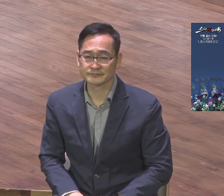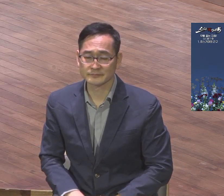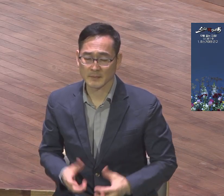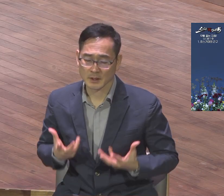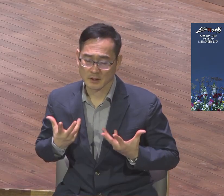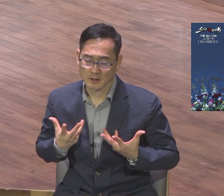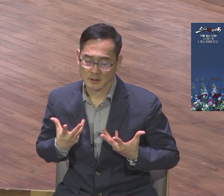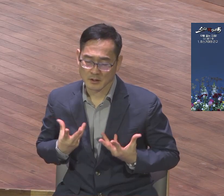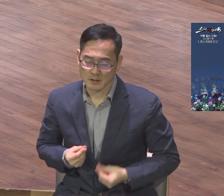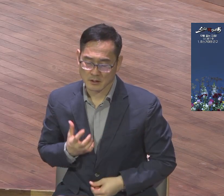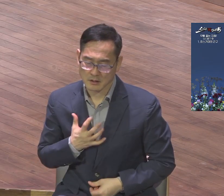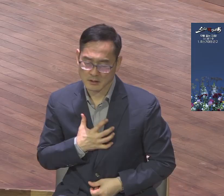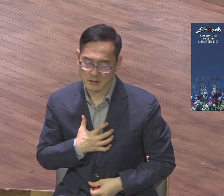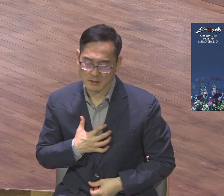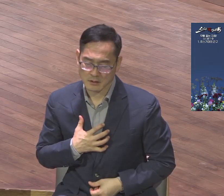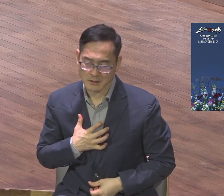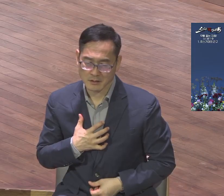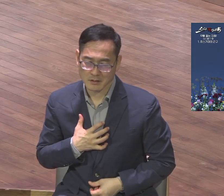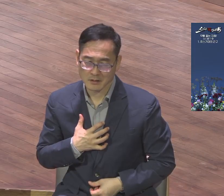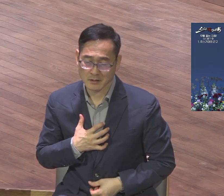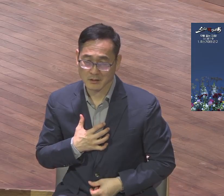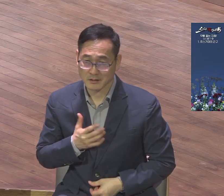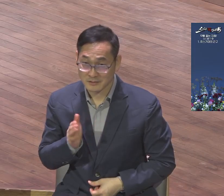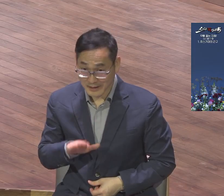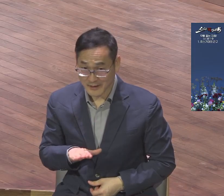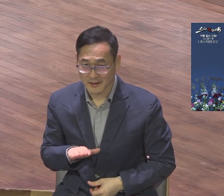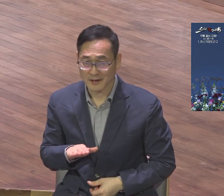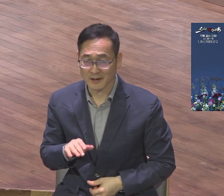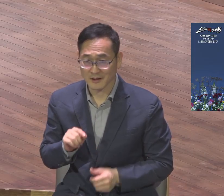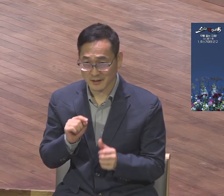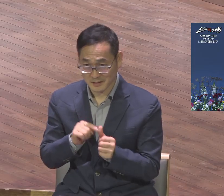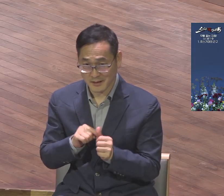속에서 히스기야가 택한 것이 뭐냐?